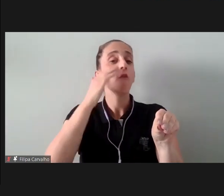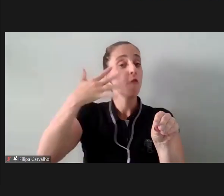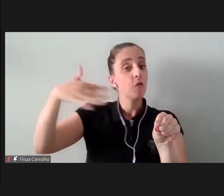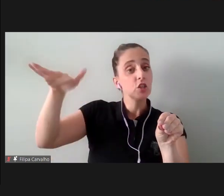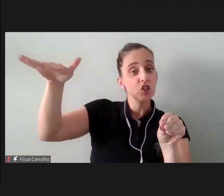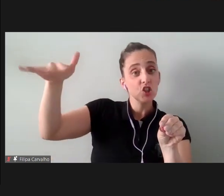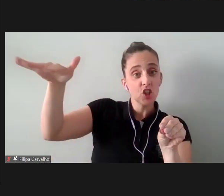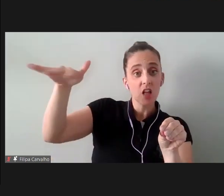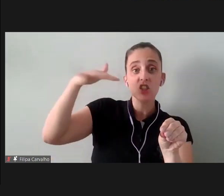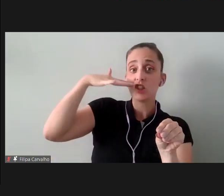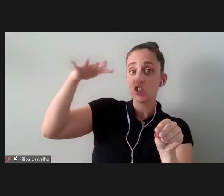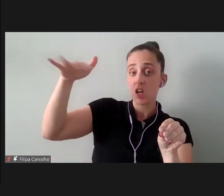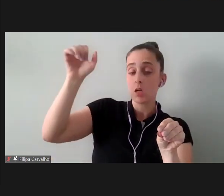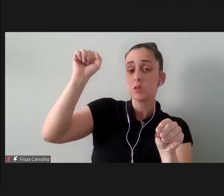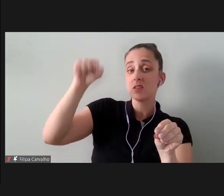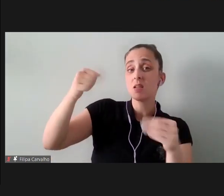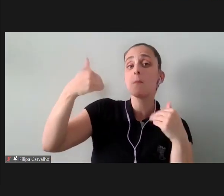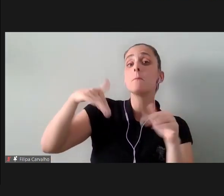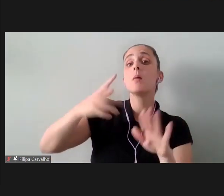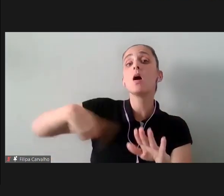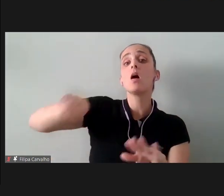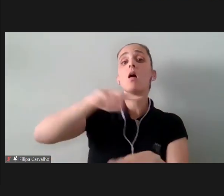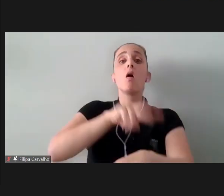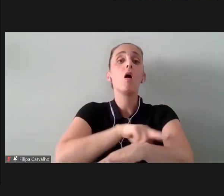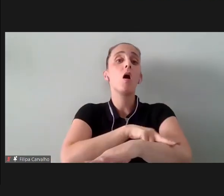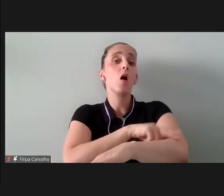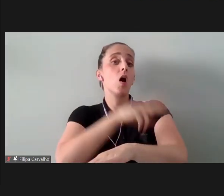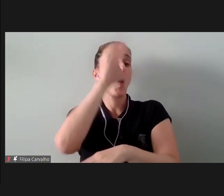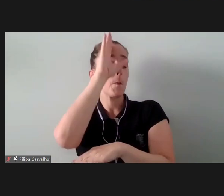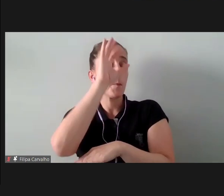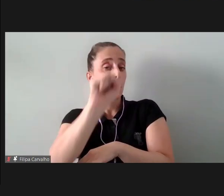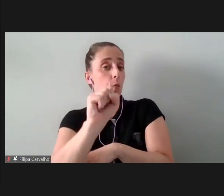mas como temos uma administração pública com,